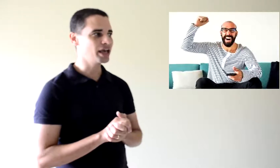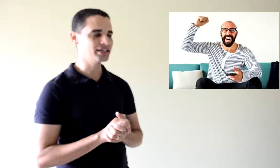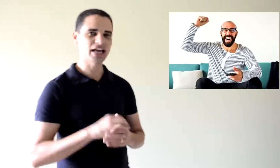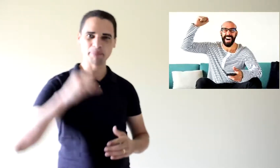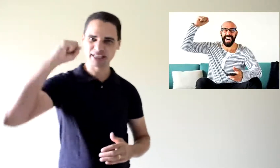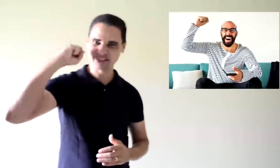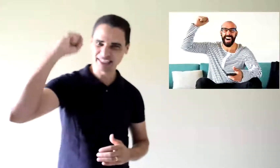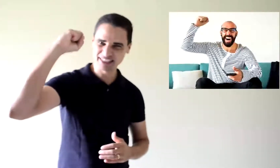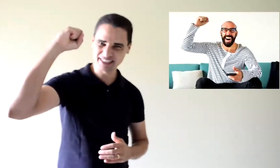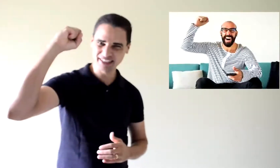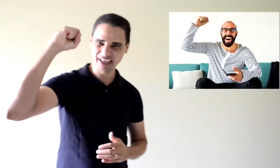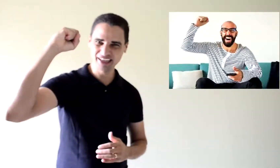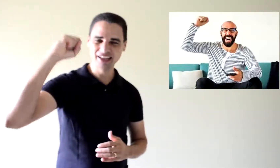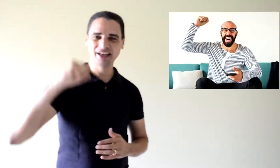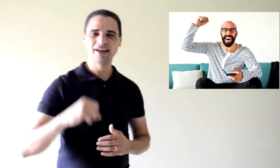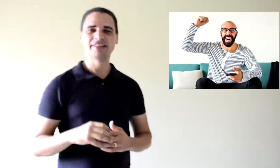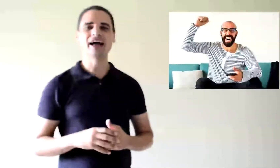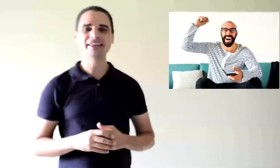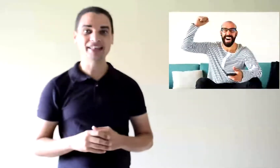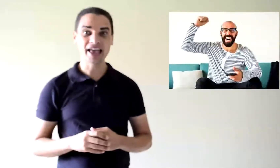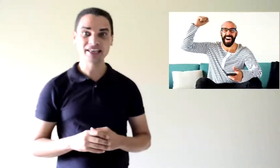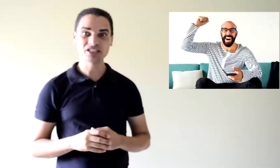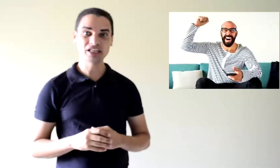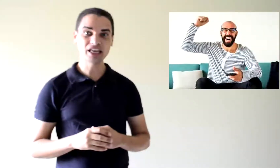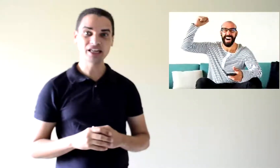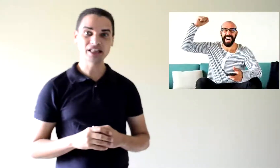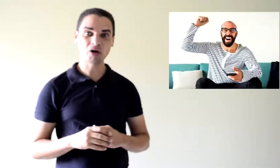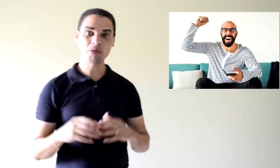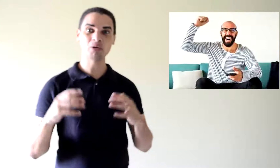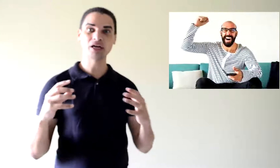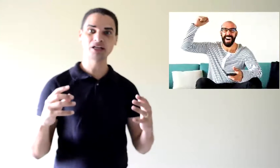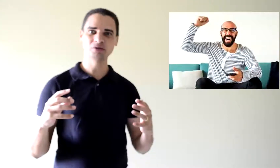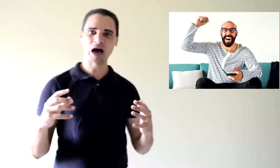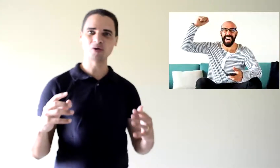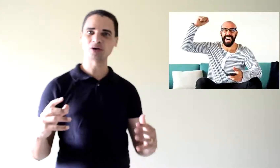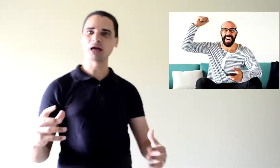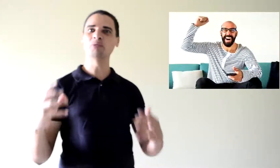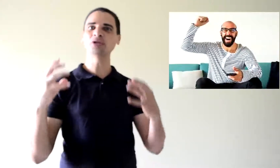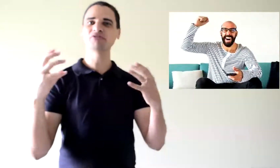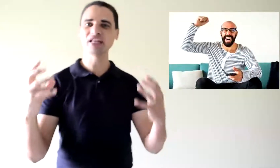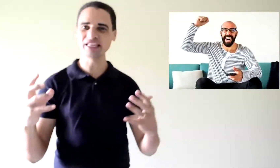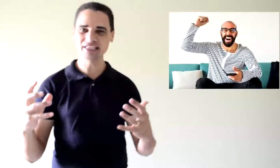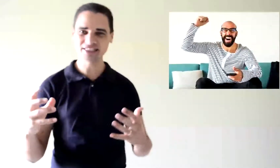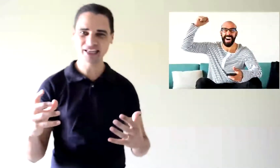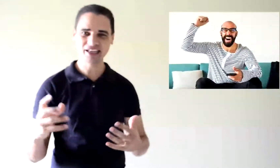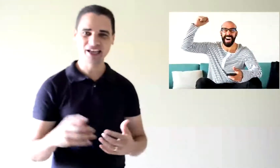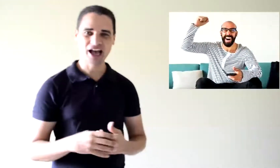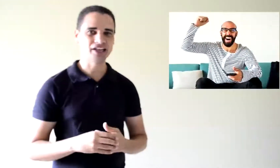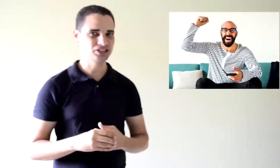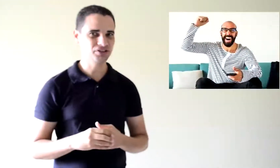Esse rapaz fazendo assim, né? Dá a ideia de que ele está comemorando algo, que está muito feliz, né? A gente